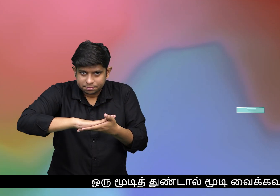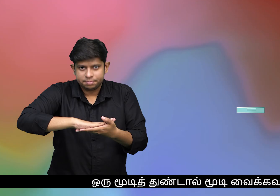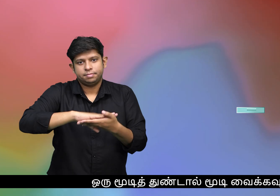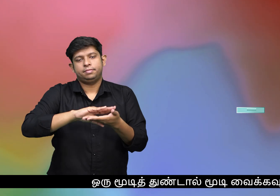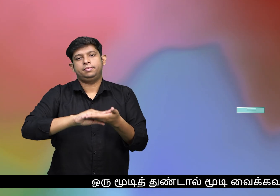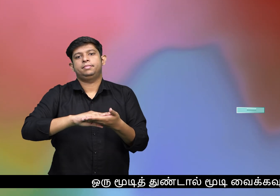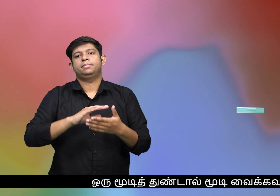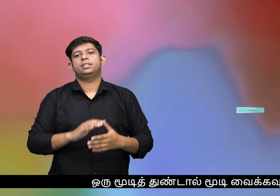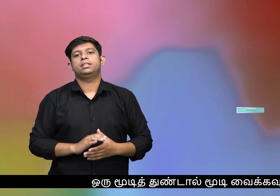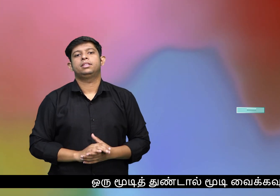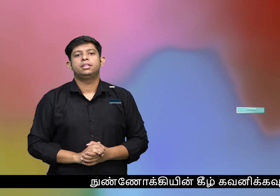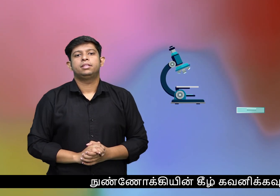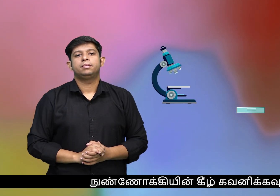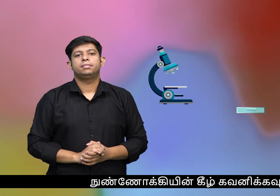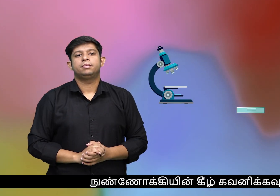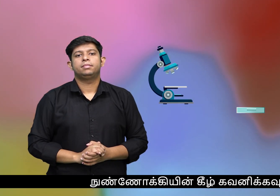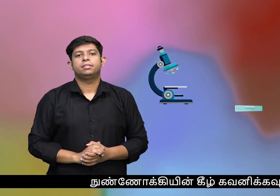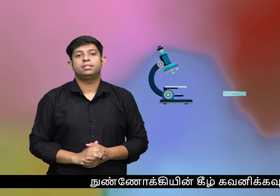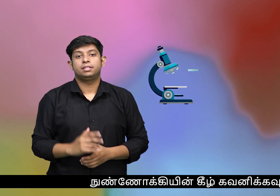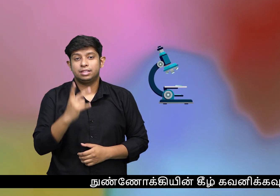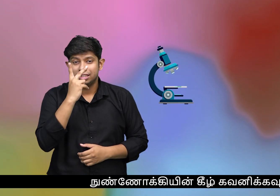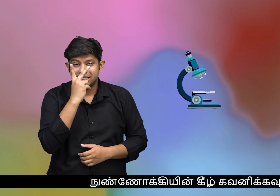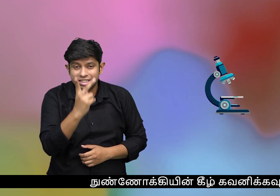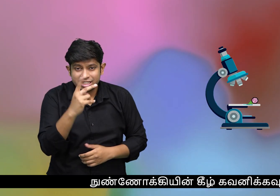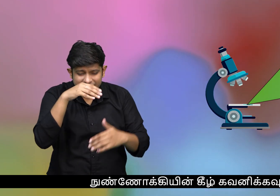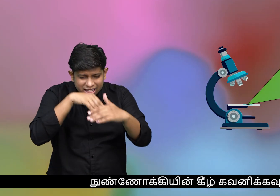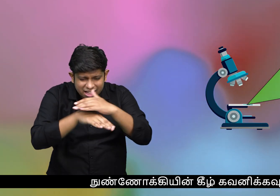மூடி வைக்கவும். நுண்ணோக்கியின் கீழ் கவனிக்கவும்.